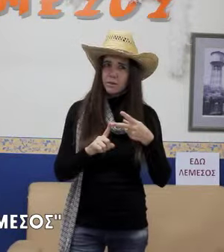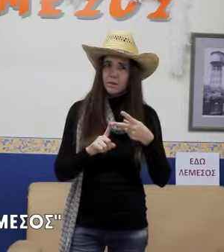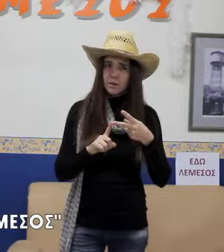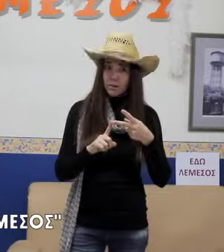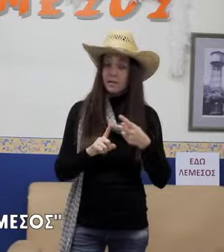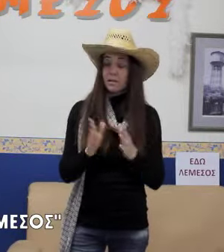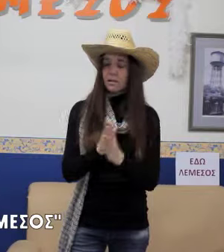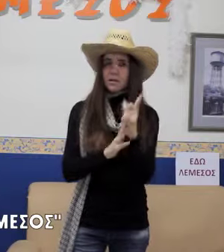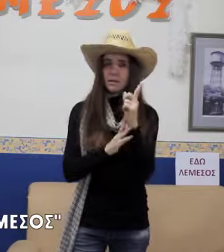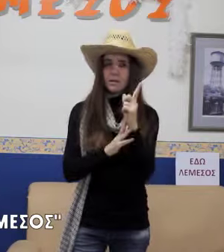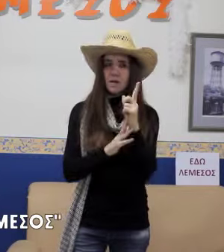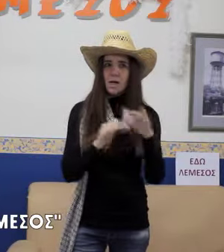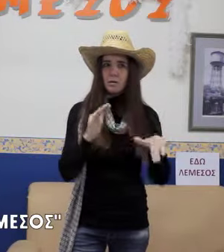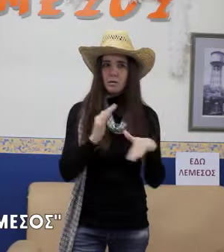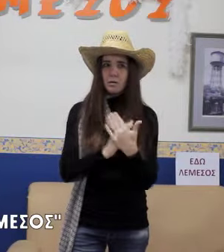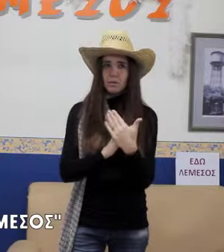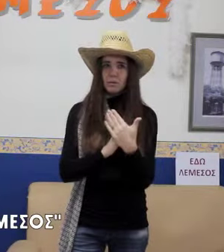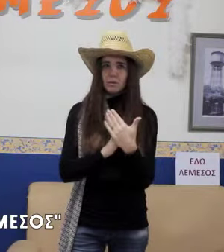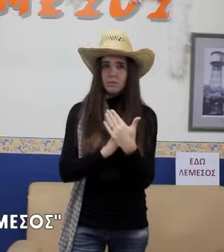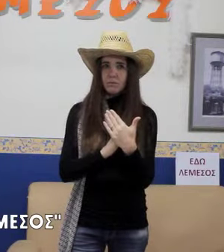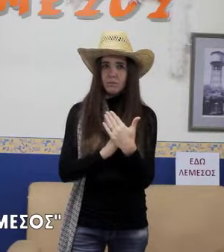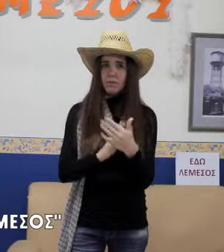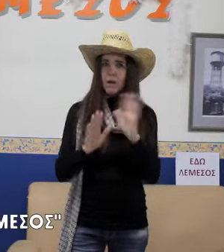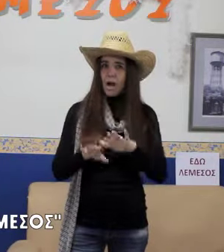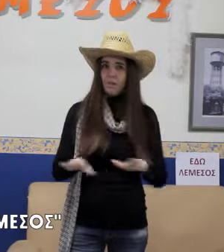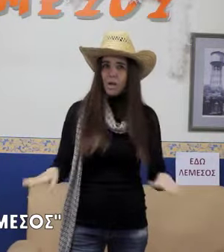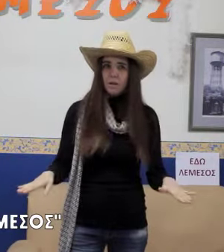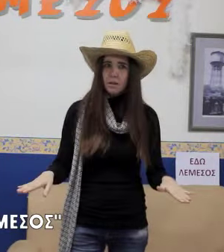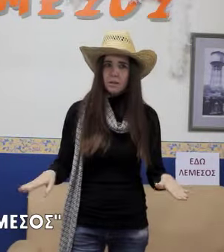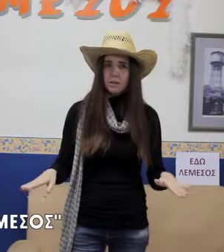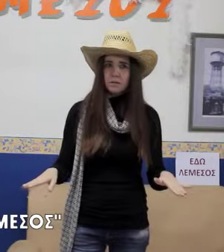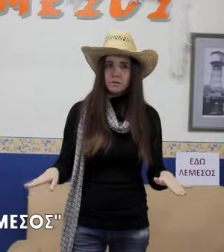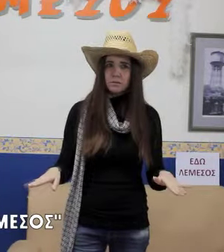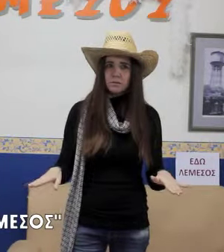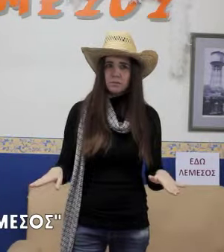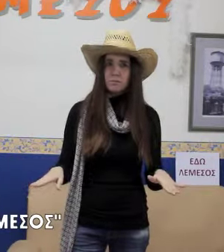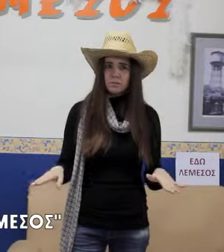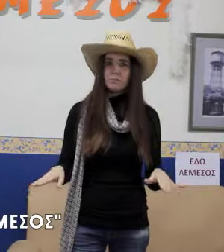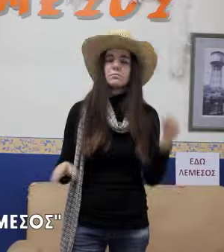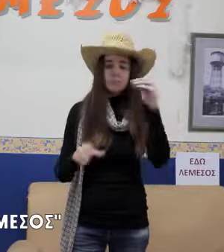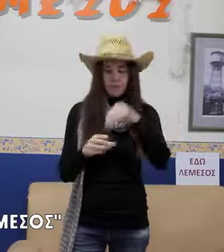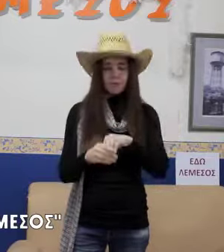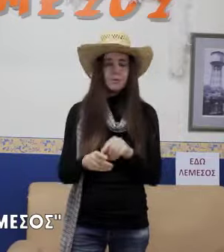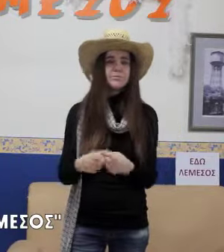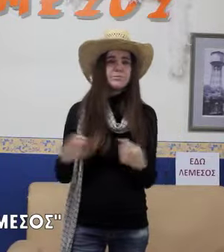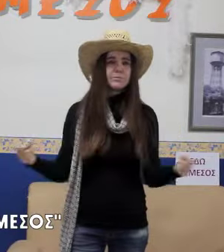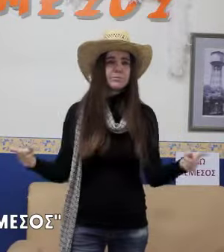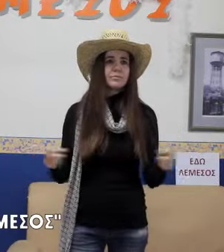11 για τα άλλα παιδιά που θα προσέλθουν στο χώρο.